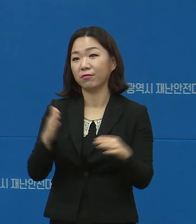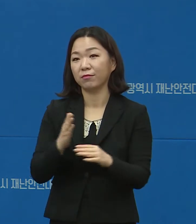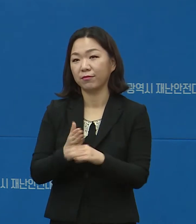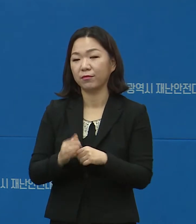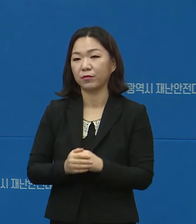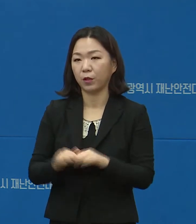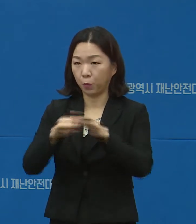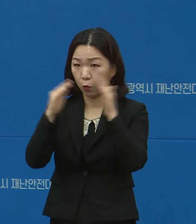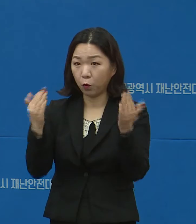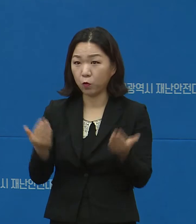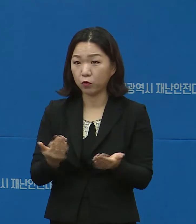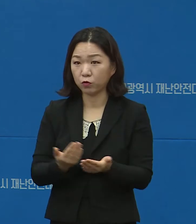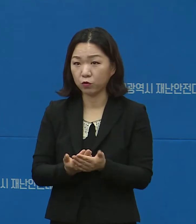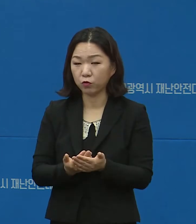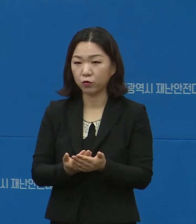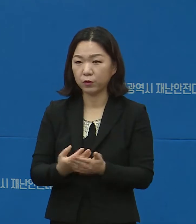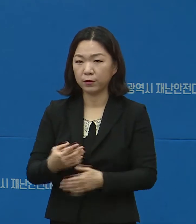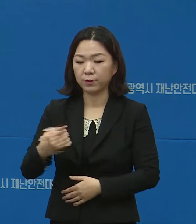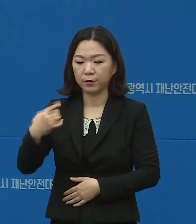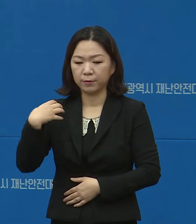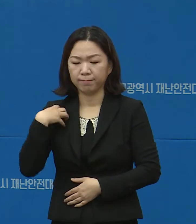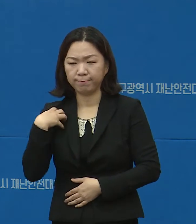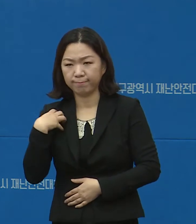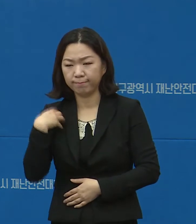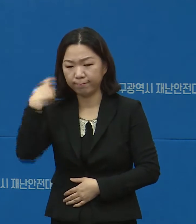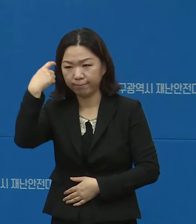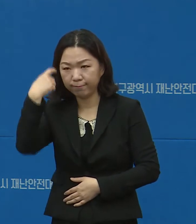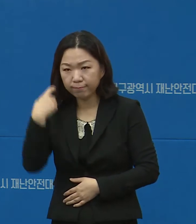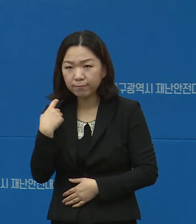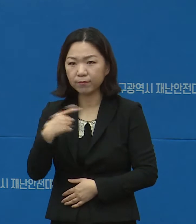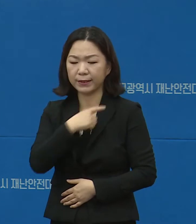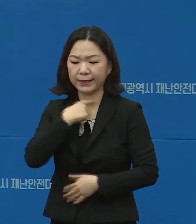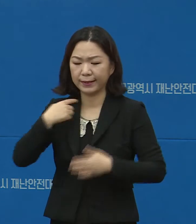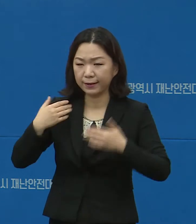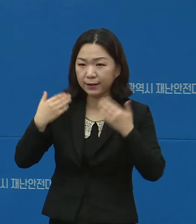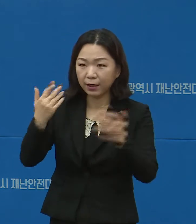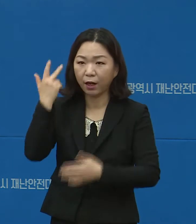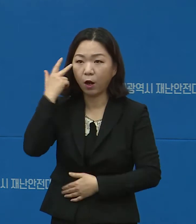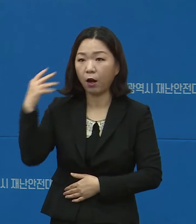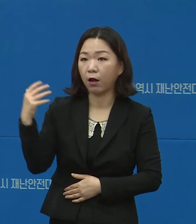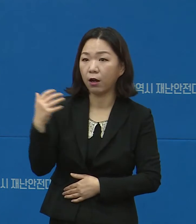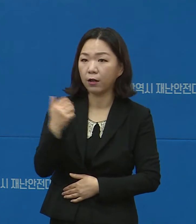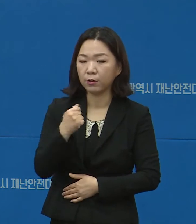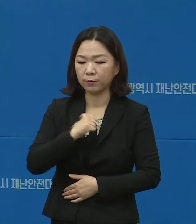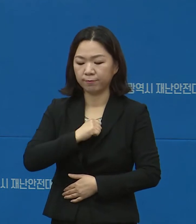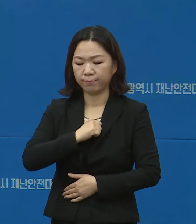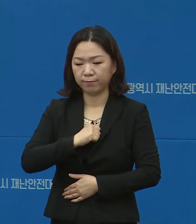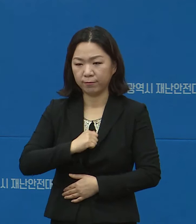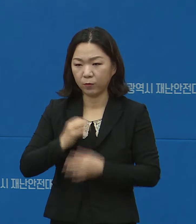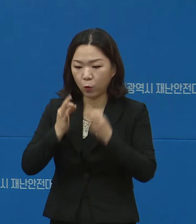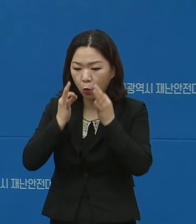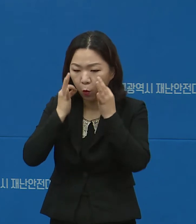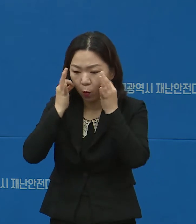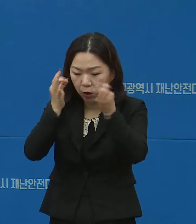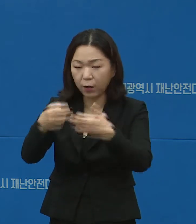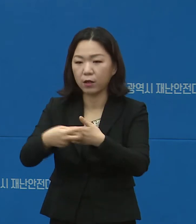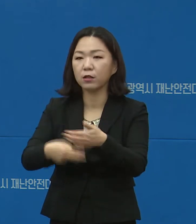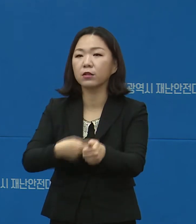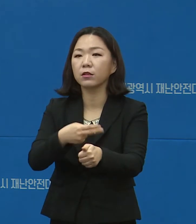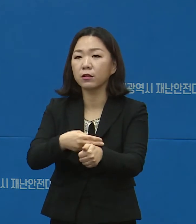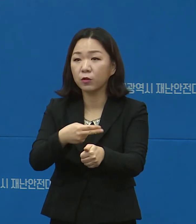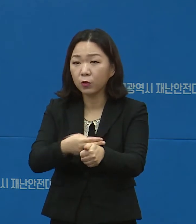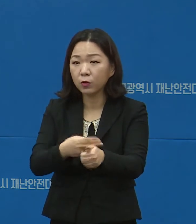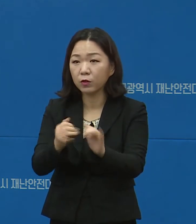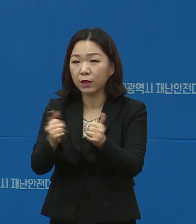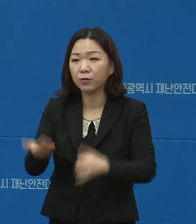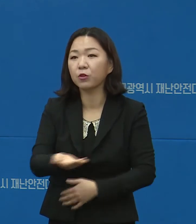모두가 오로지 사명감과 희생정신으로 묵묵히 애써주신 모든 의료진들의